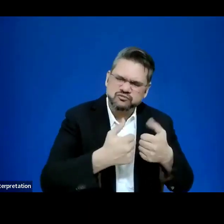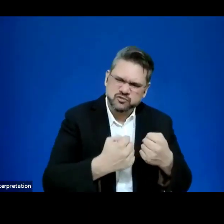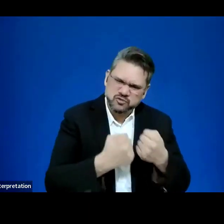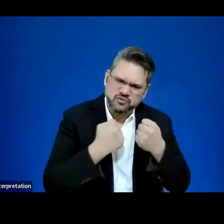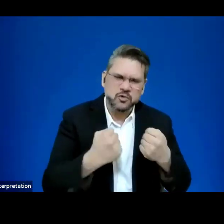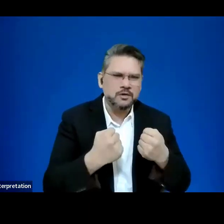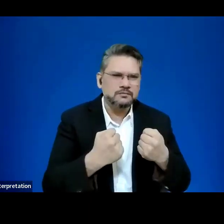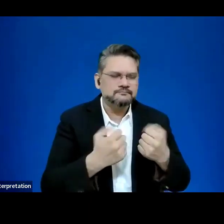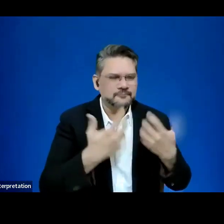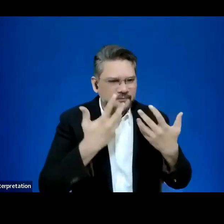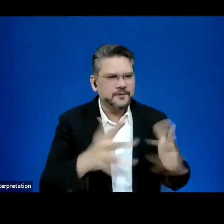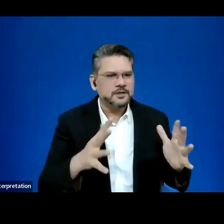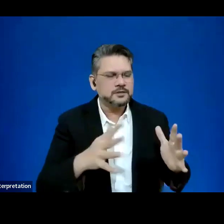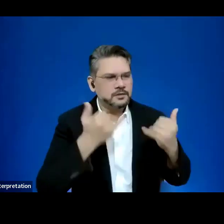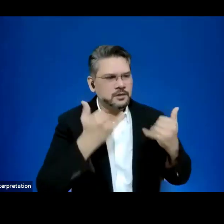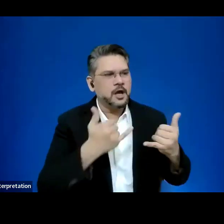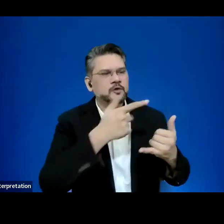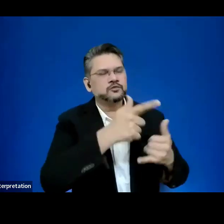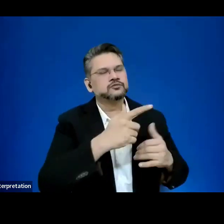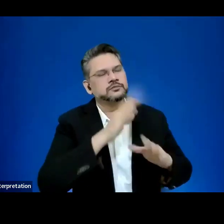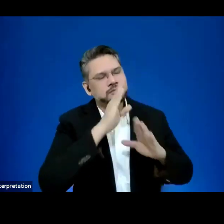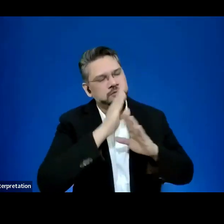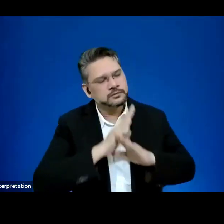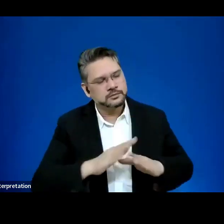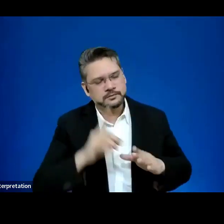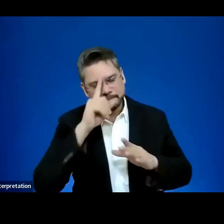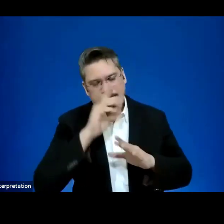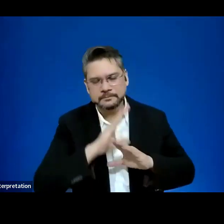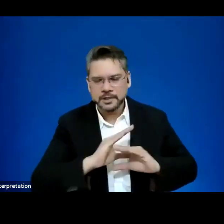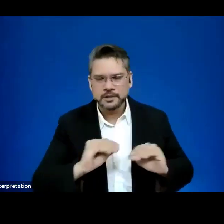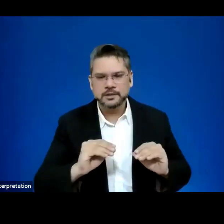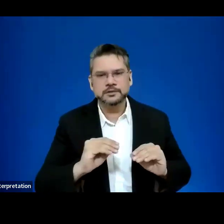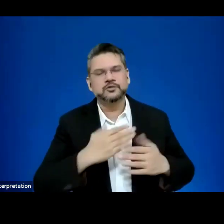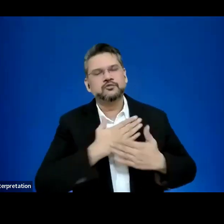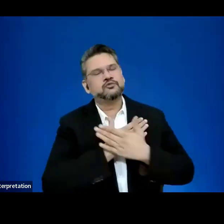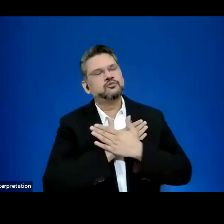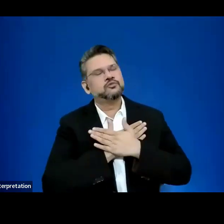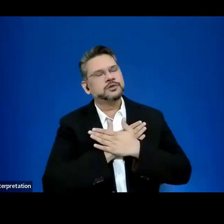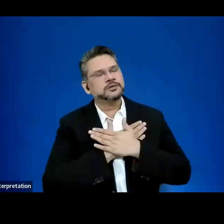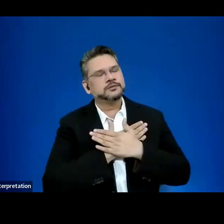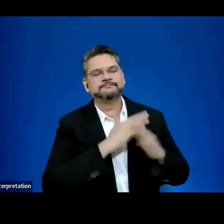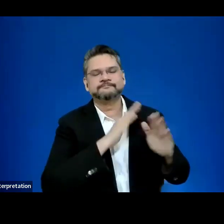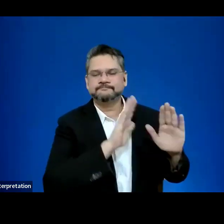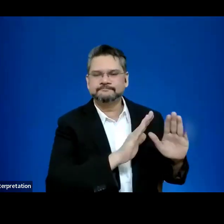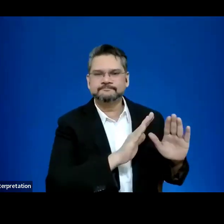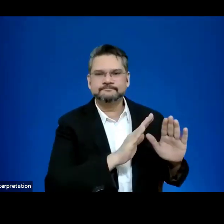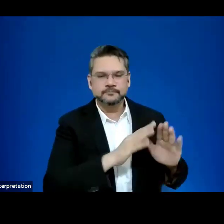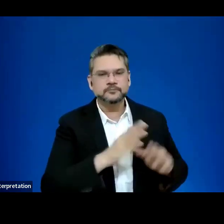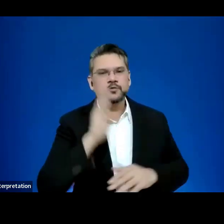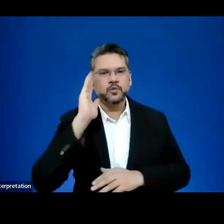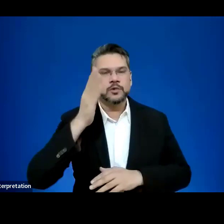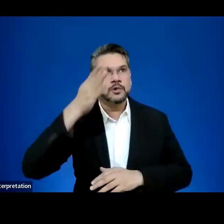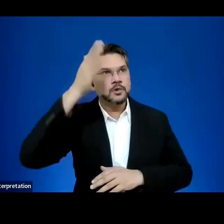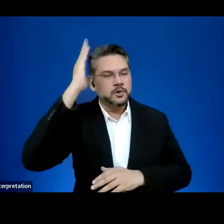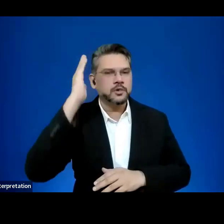我挚爱的 Bhargavi， 你是一个战士，希望你能够安息。